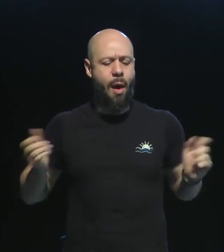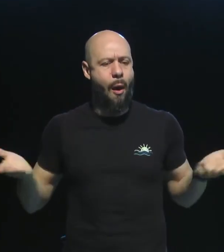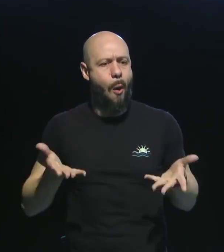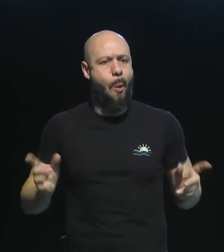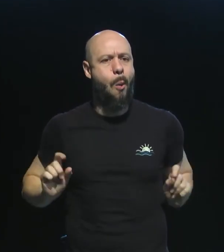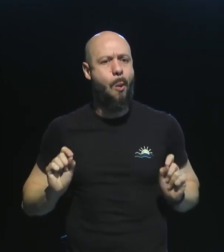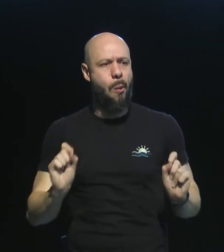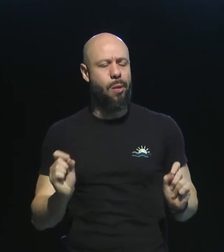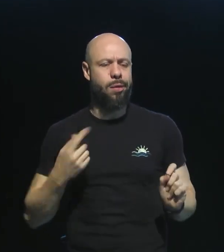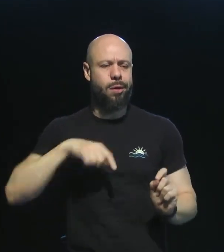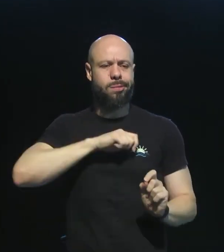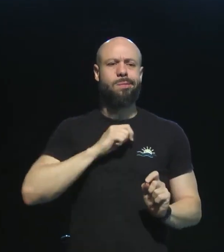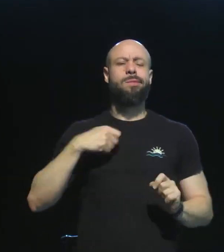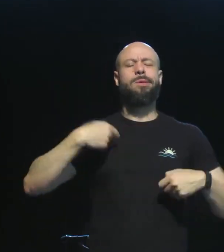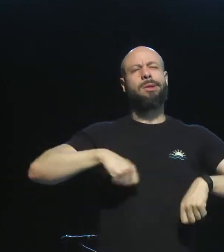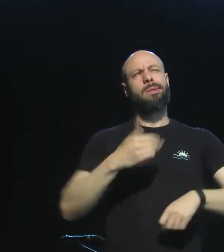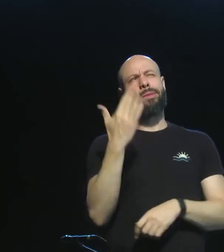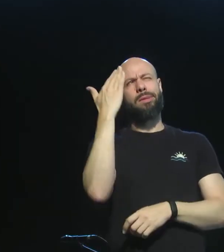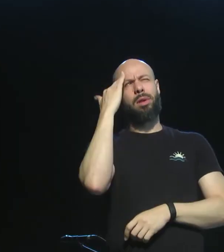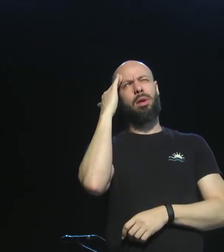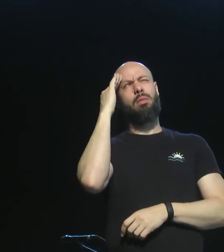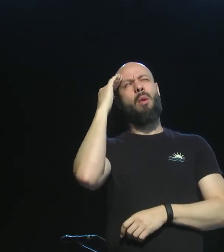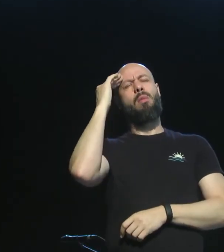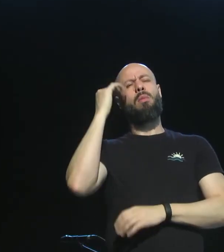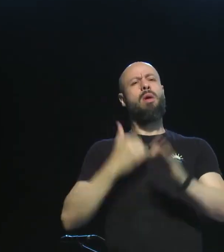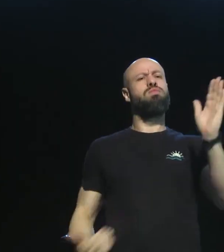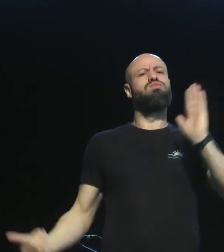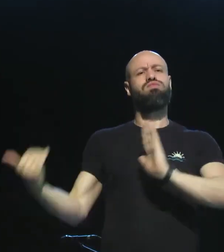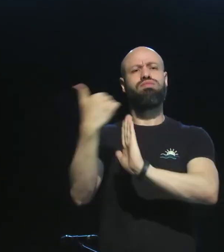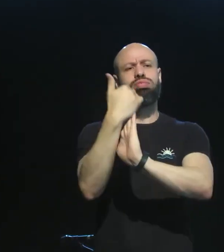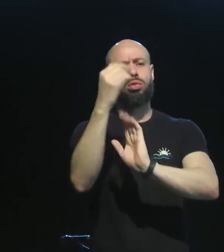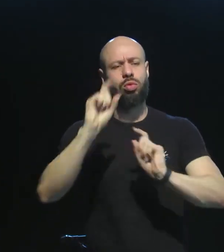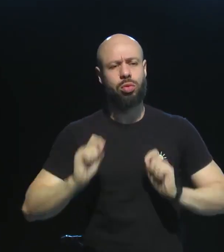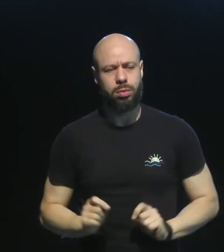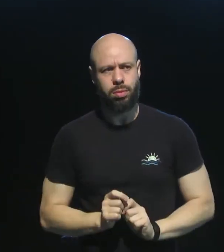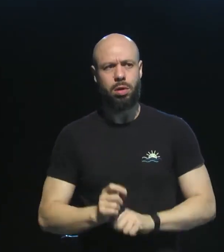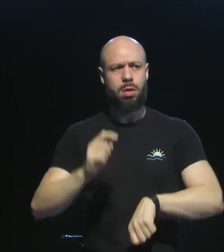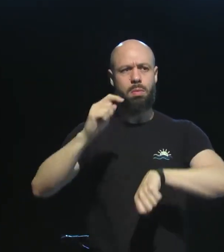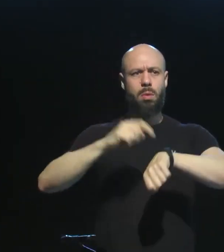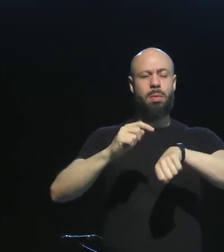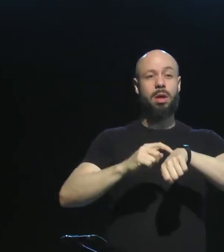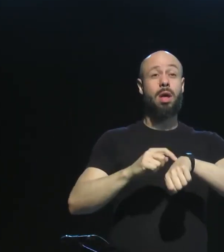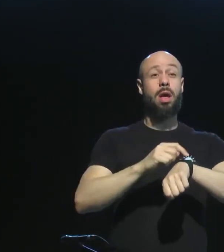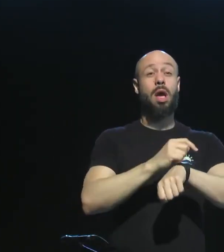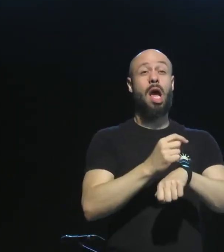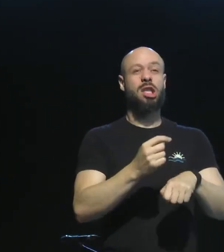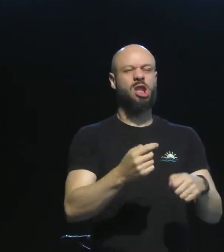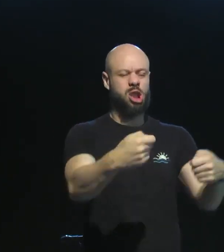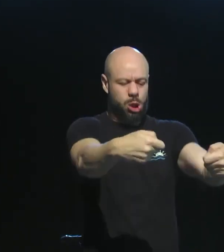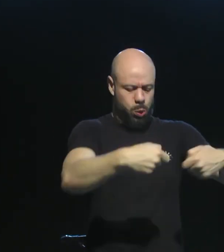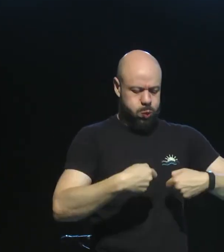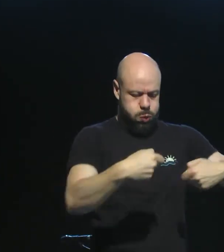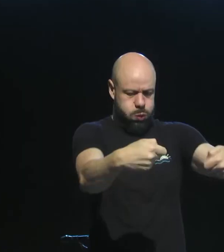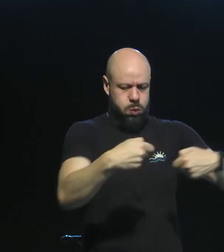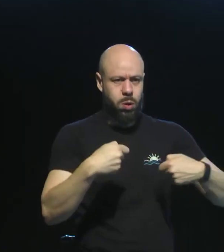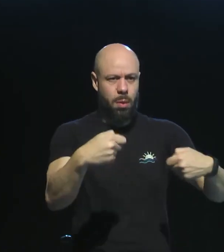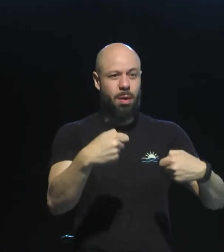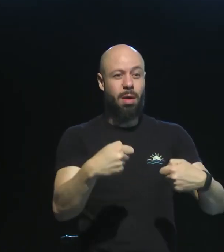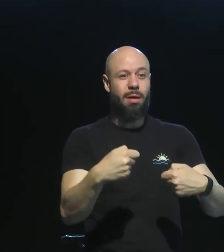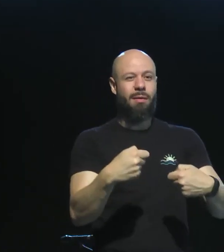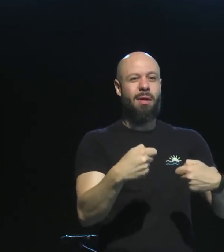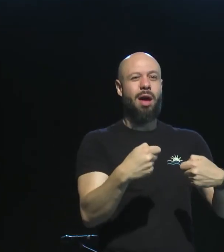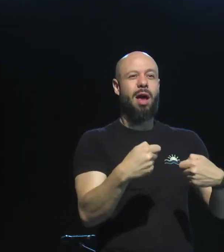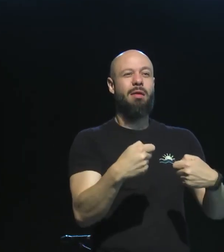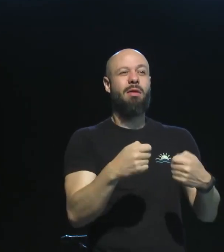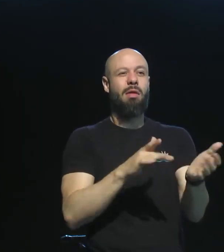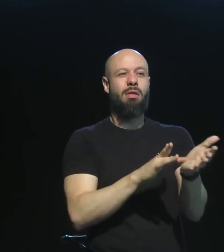e precisamos superar é quando eu e você somos tentados, levados a confundirmos